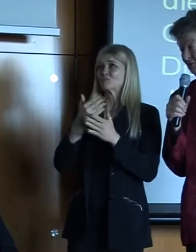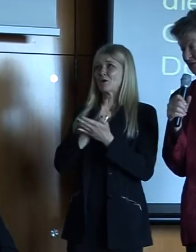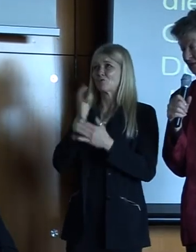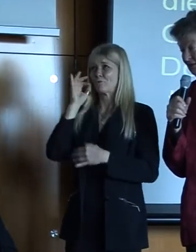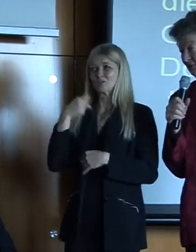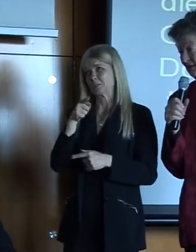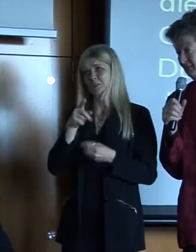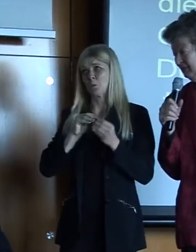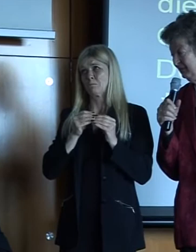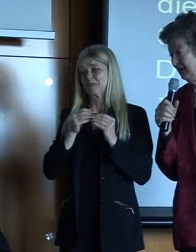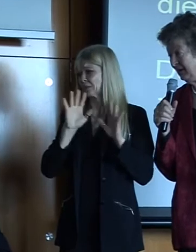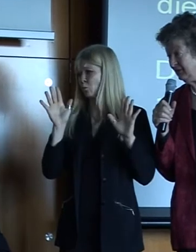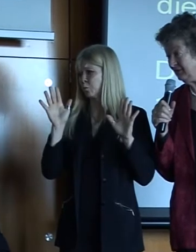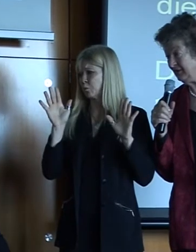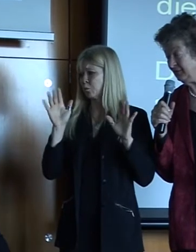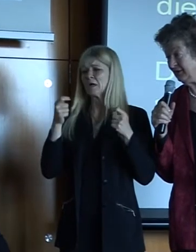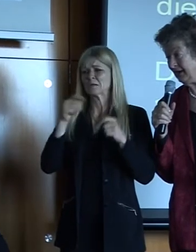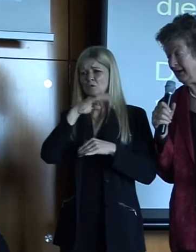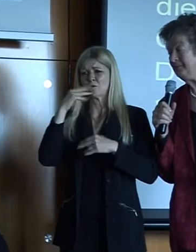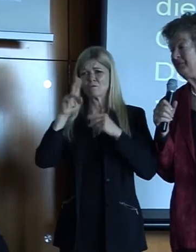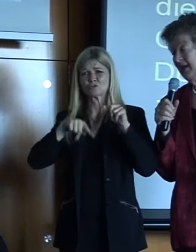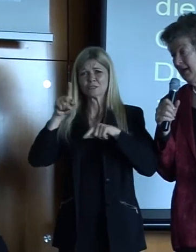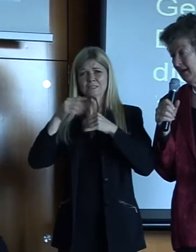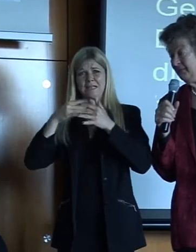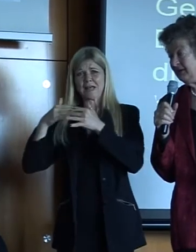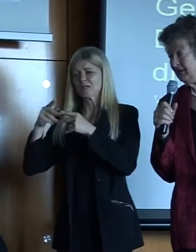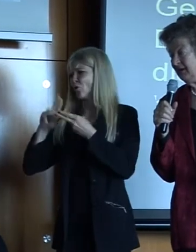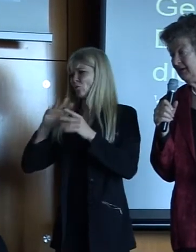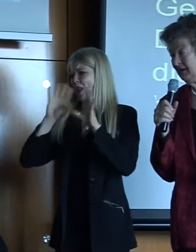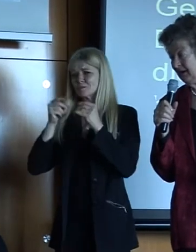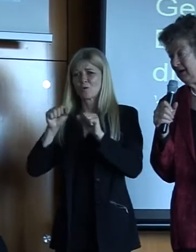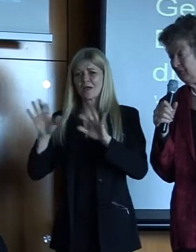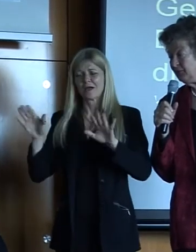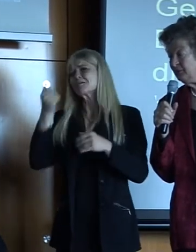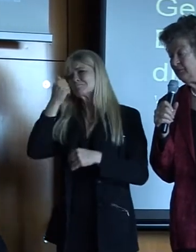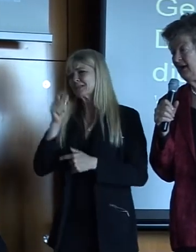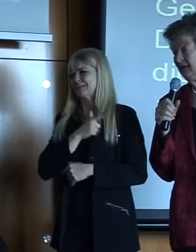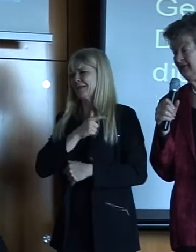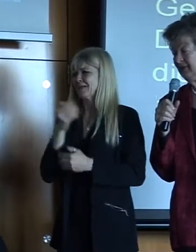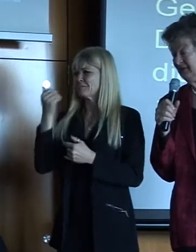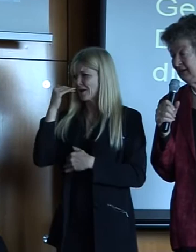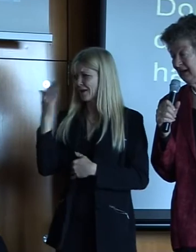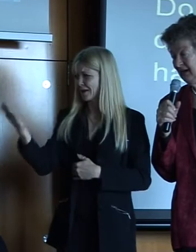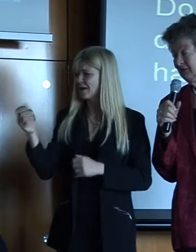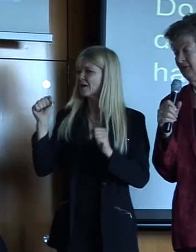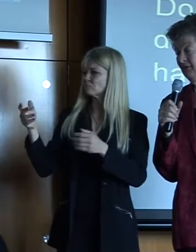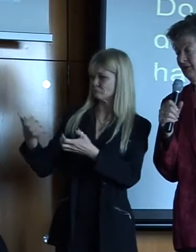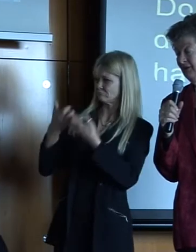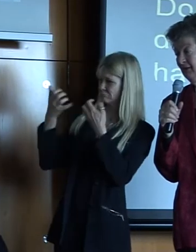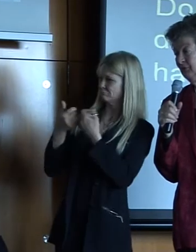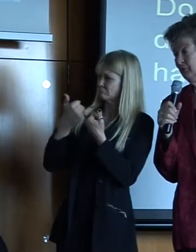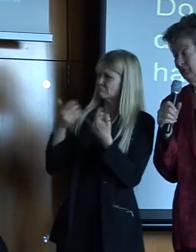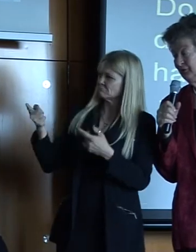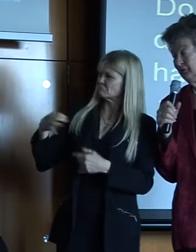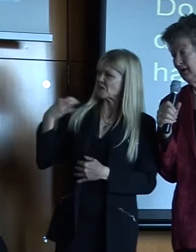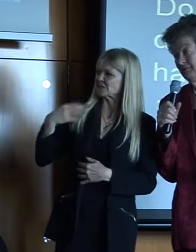sehr kompliziert. Vor allem, es gibt Dialekte und alles Mögliche. Bitte, liebe Helene, kannst du uns sagen, wie es dir geht,